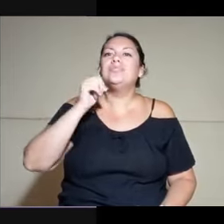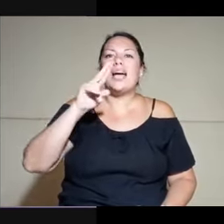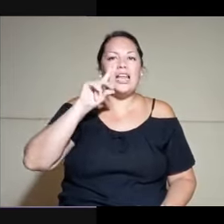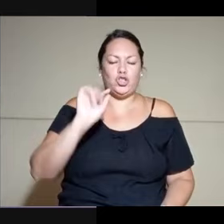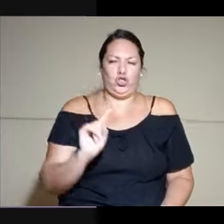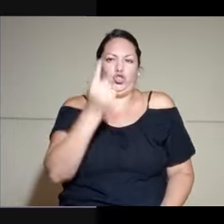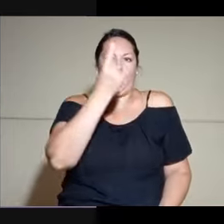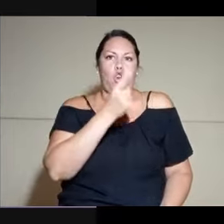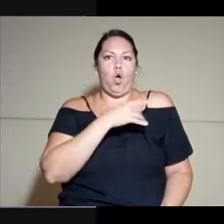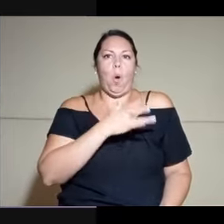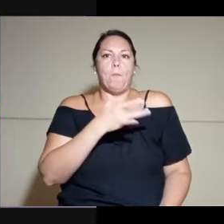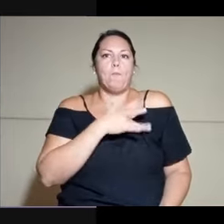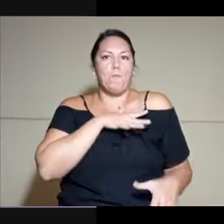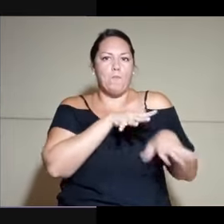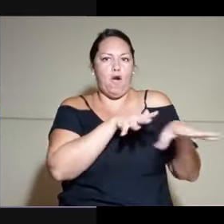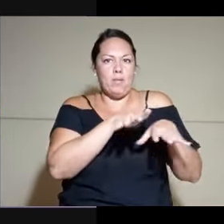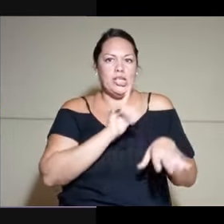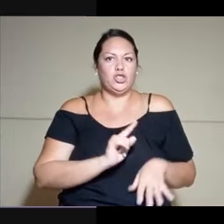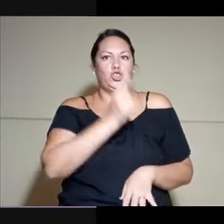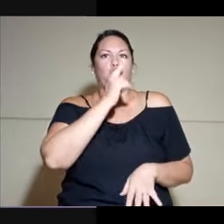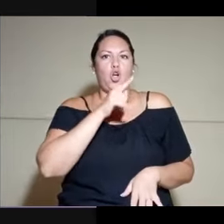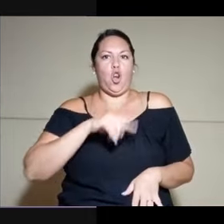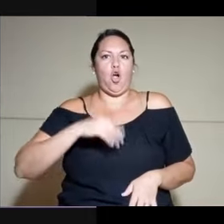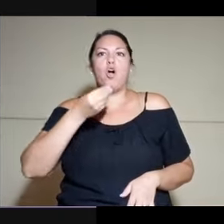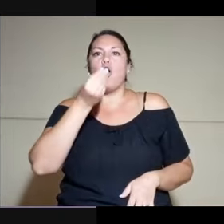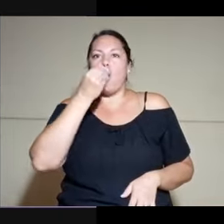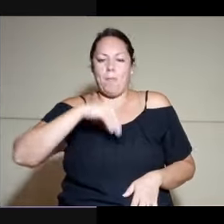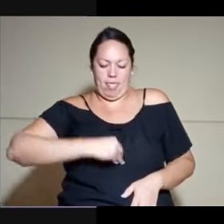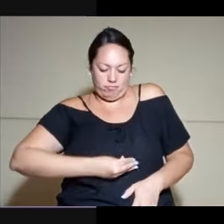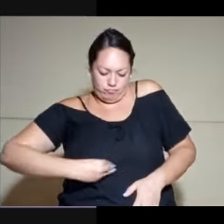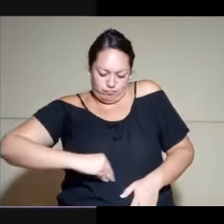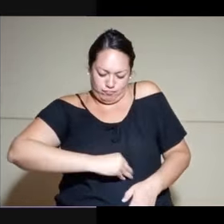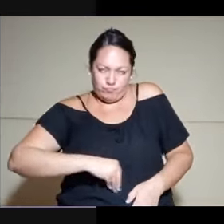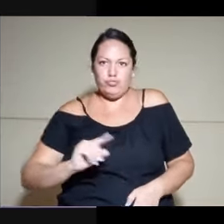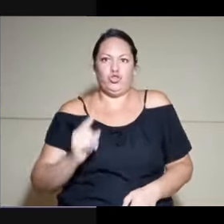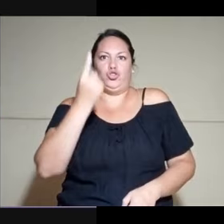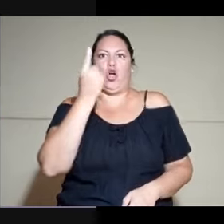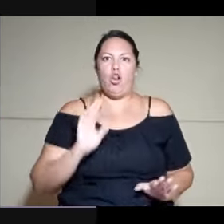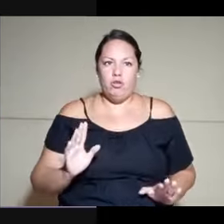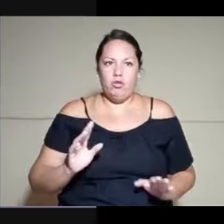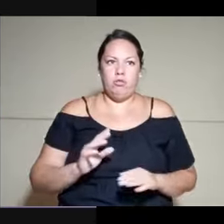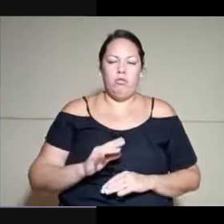es involuntario. Es de la vida involuntaria, por ejemplo, con las glándulas.